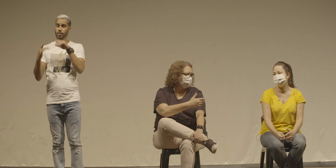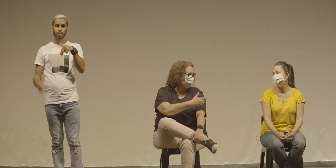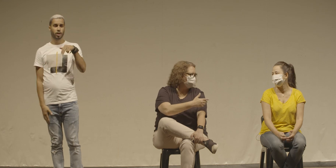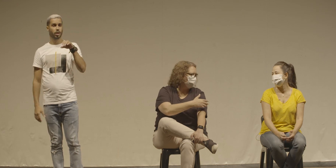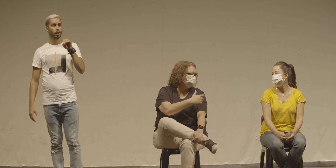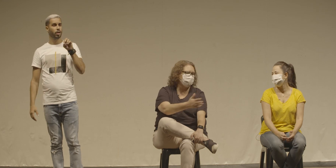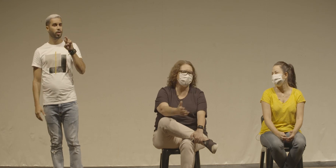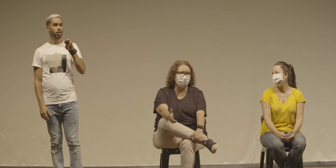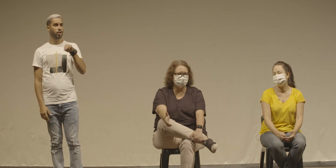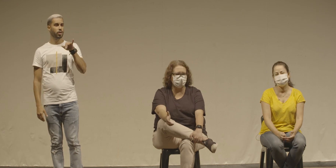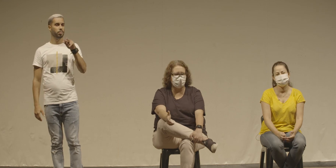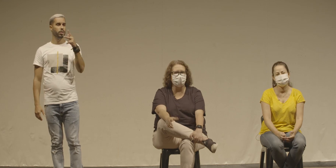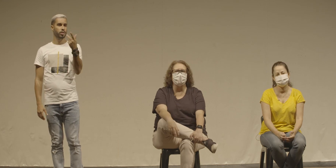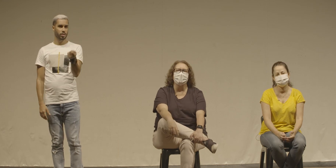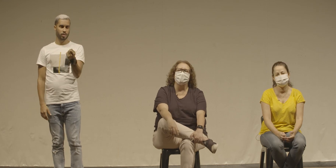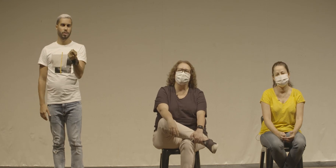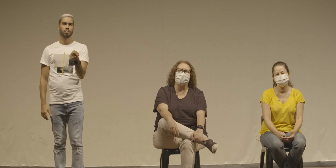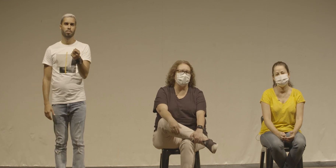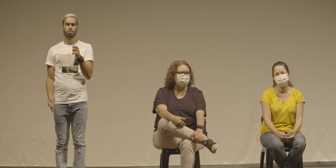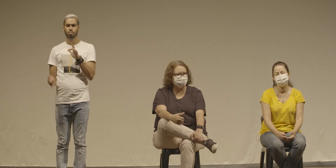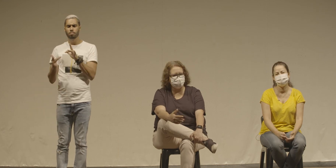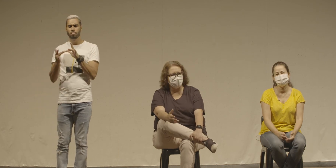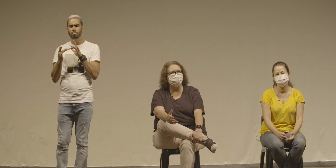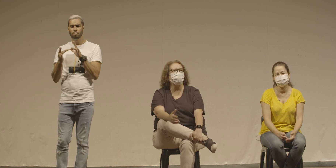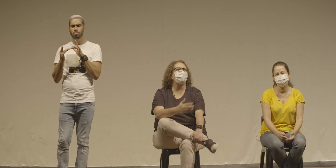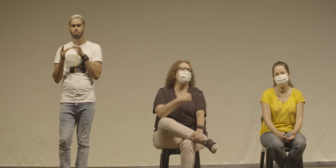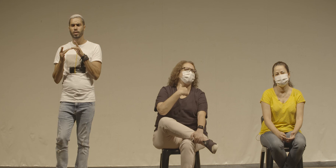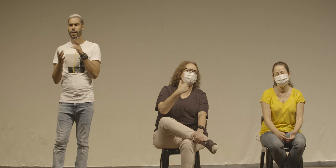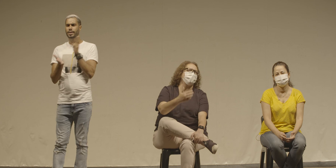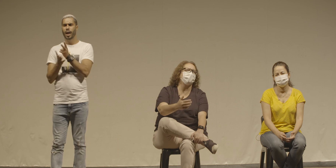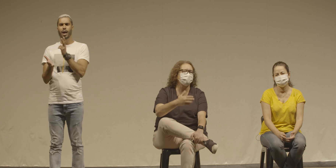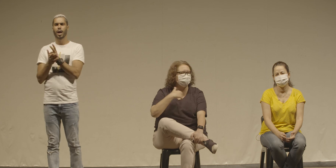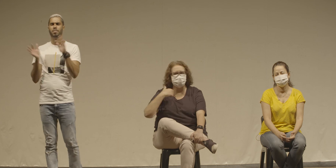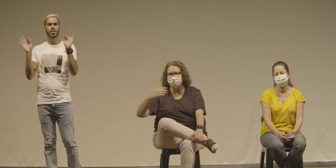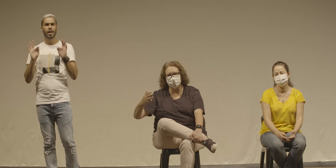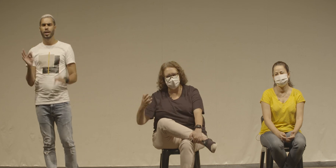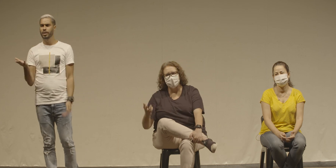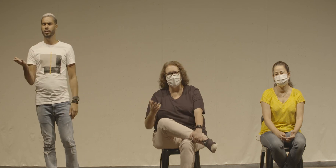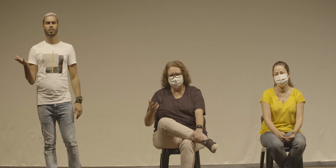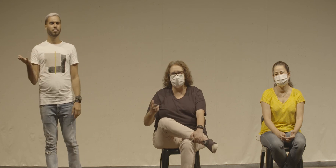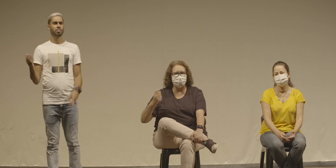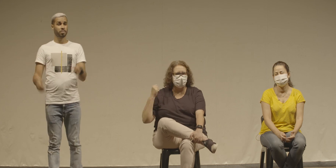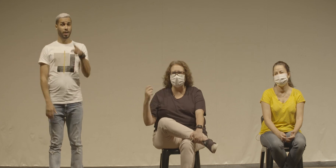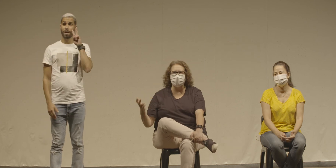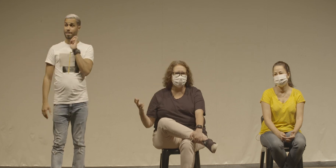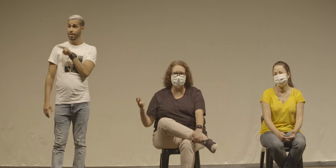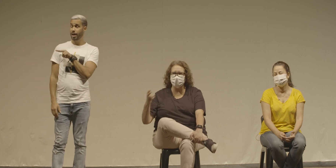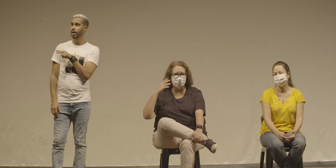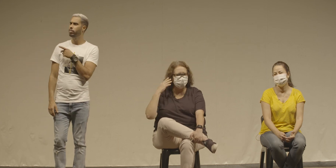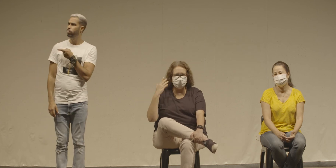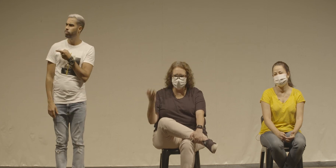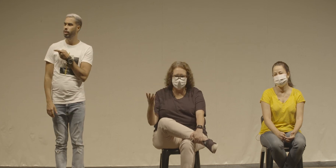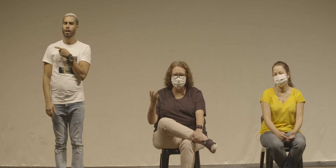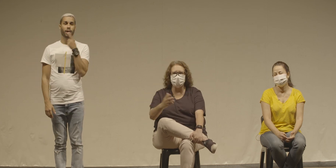porque a Norminha foi a nossa Cicerone em São Paulo. Então ela estava sempre com a gente, feliz da vida. Você vê a pessoa, sabe, feliz ali,